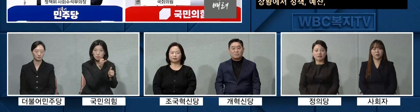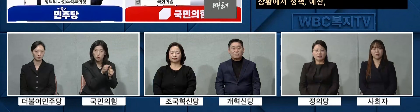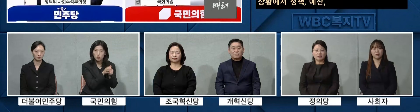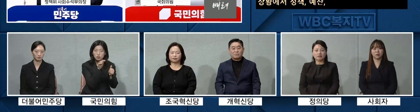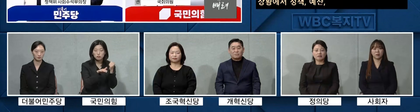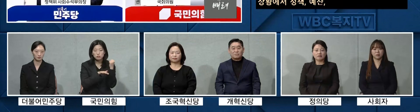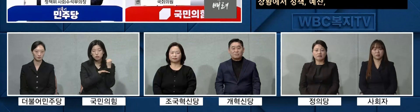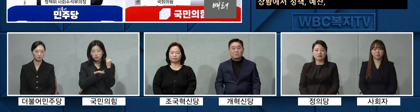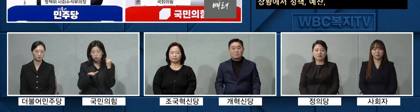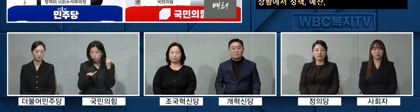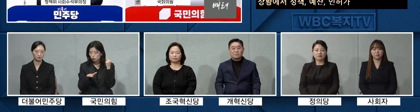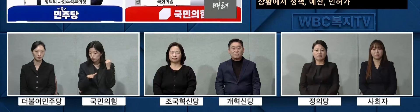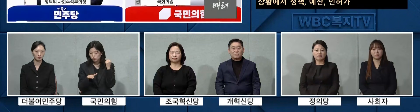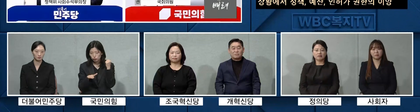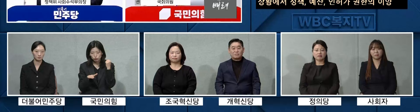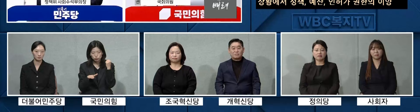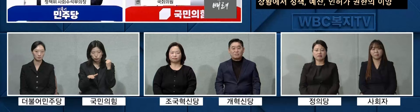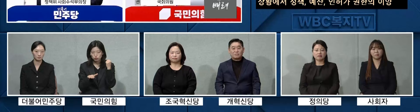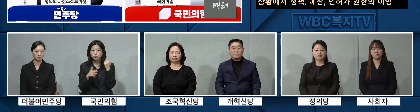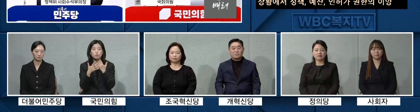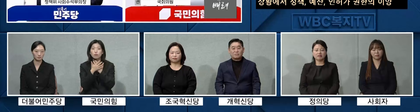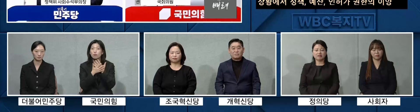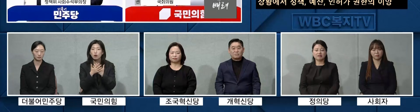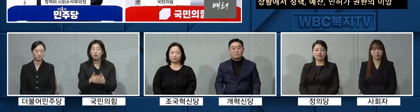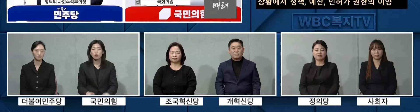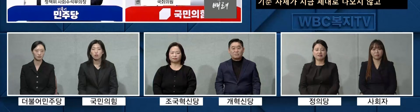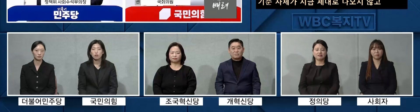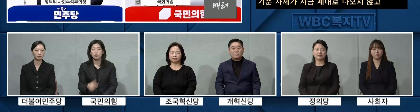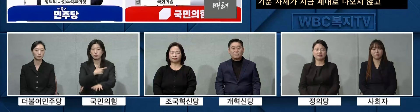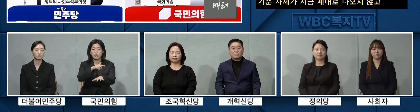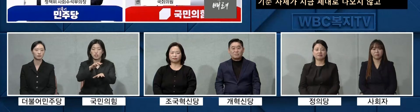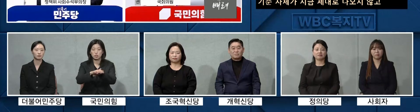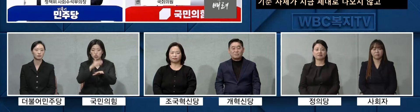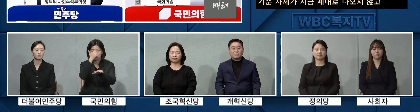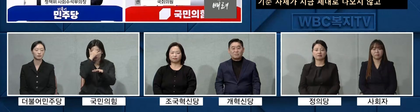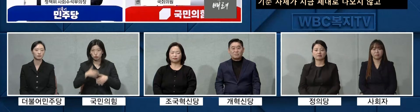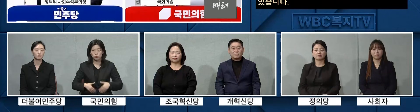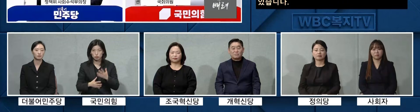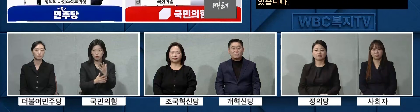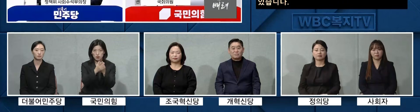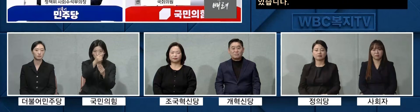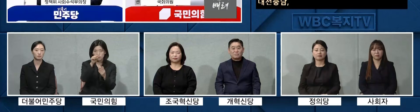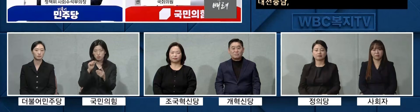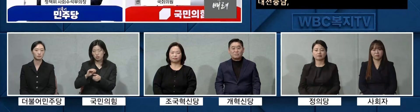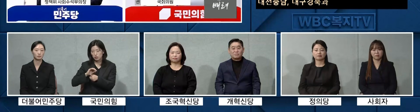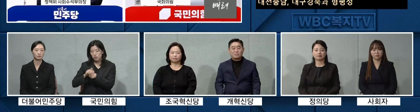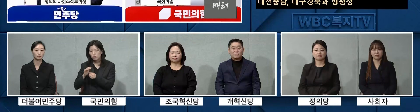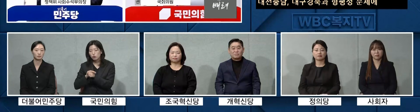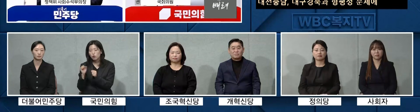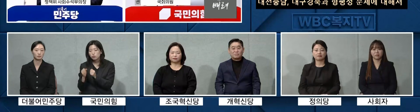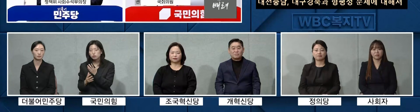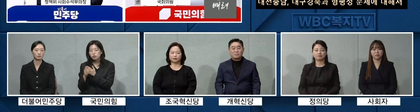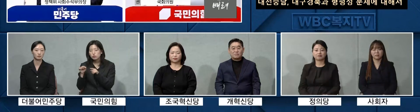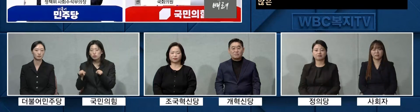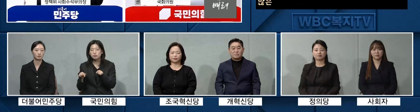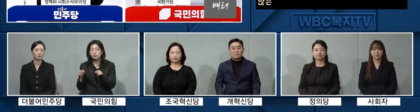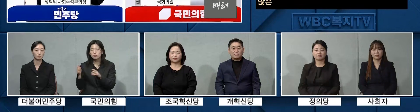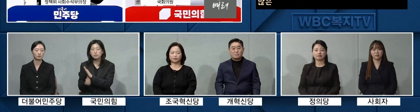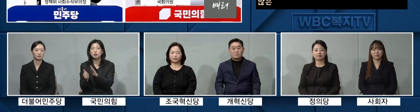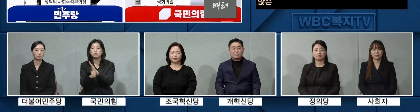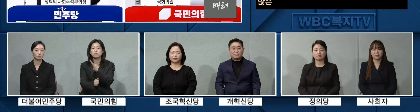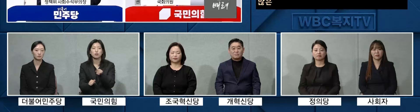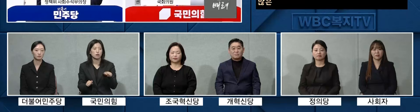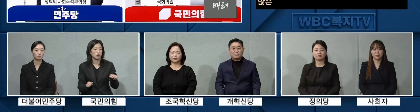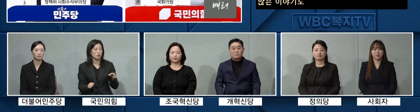제대로 나오지 않고 있습니다. 대전, 충남, 대구, 경북과의 형평성 문제에 대해서 많은 이야기도 있습니다. 여당에 대해서 어떻게 설명할